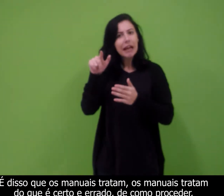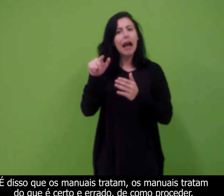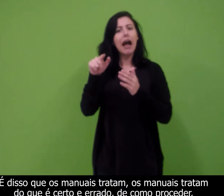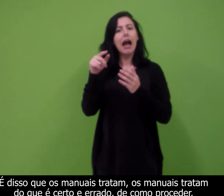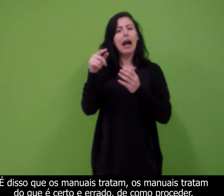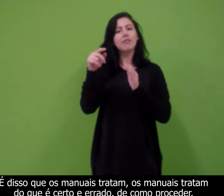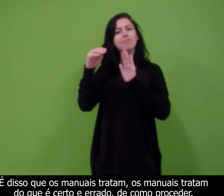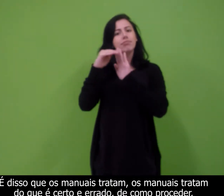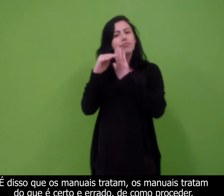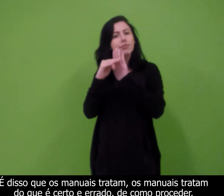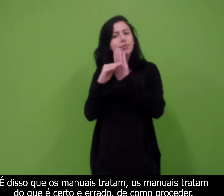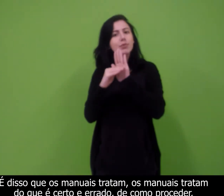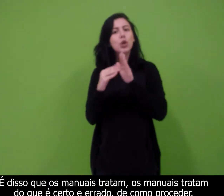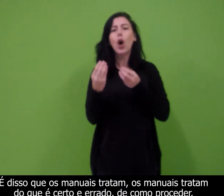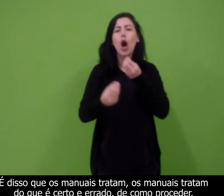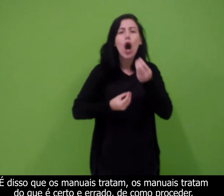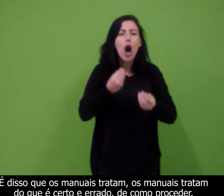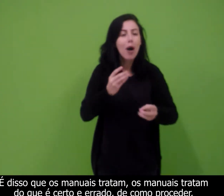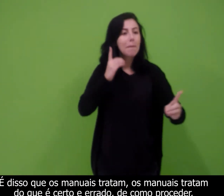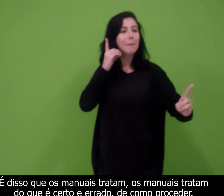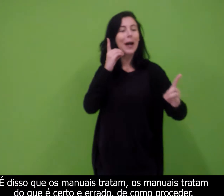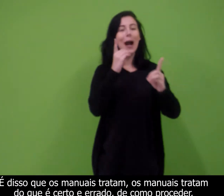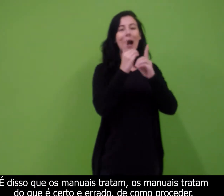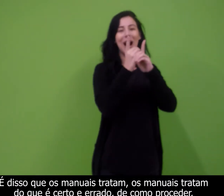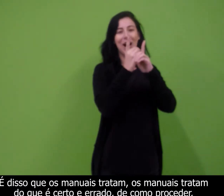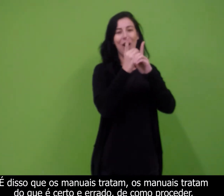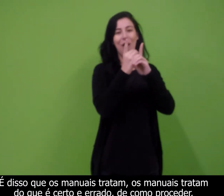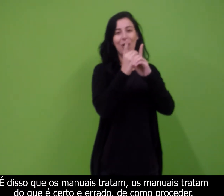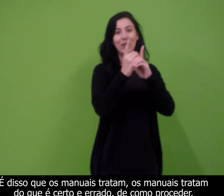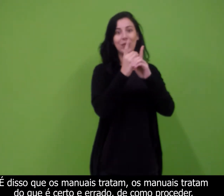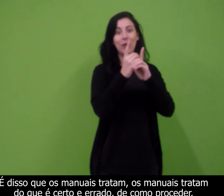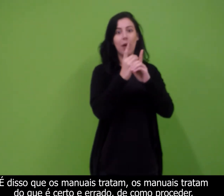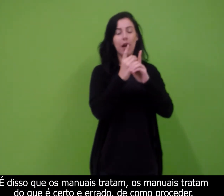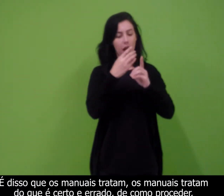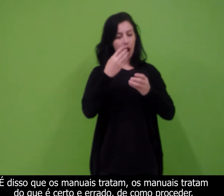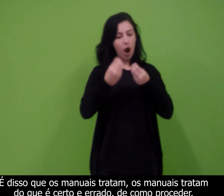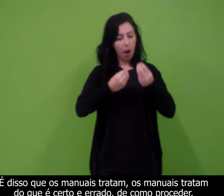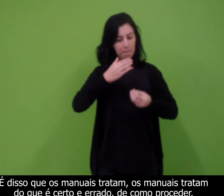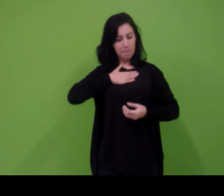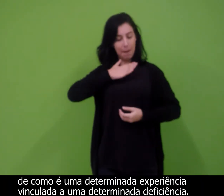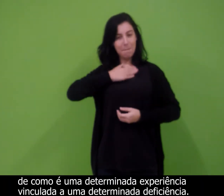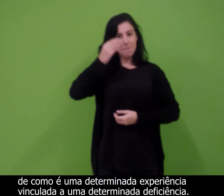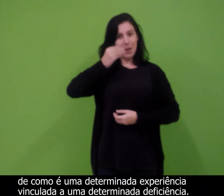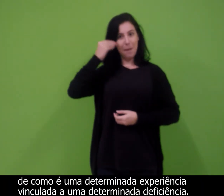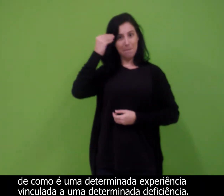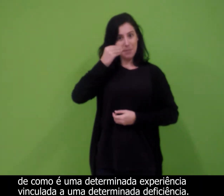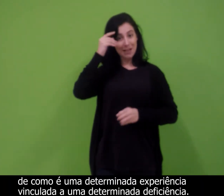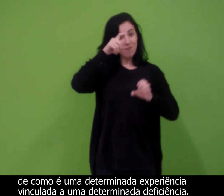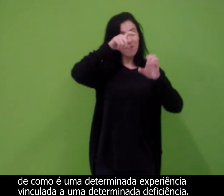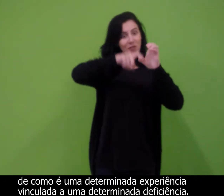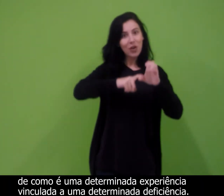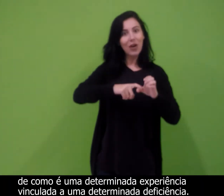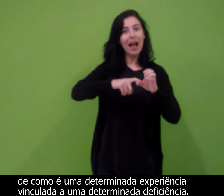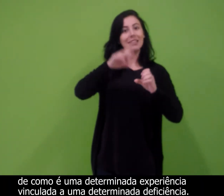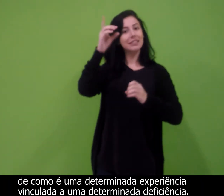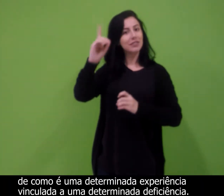Os manuais tratam do que é certo e errado, de como proceder, de como é uma